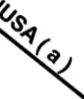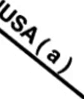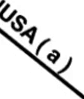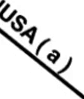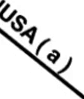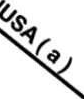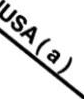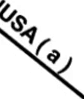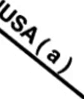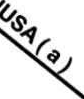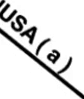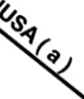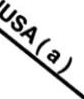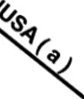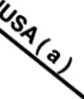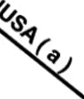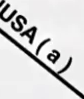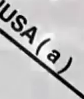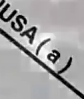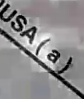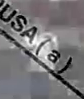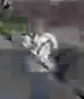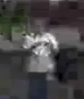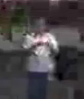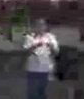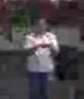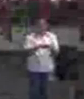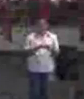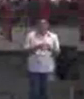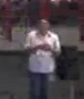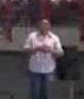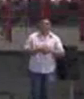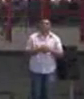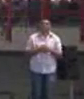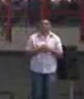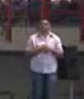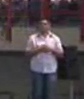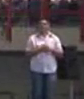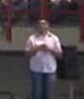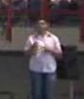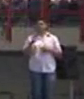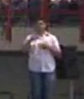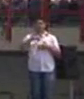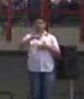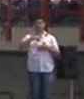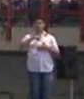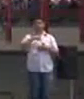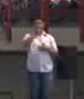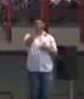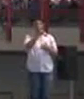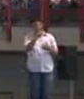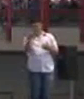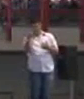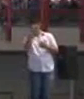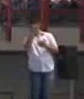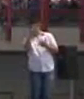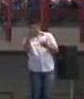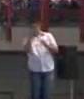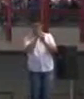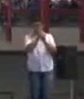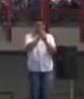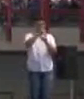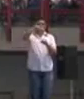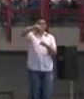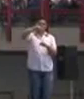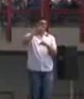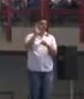os catetos, tá certo? Então, apareceu um triângulo. Você viu que o ângulo é de 90 graus, o que é que